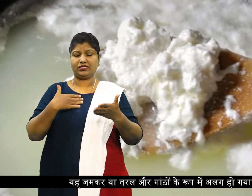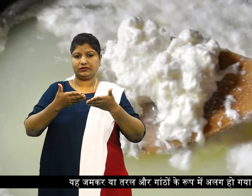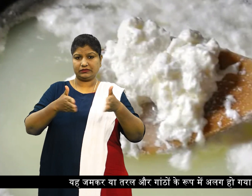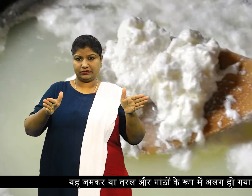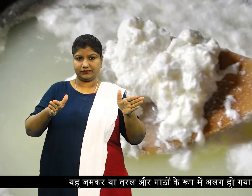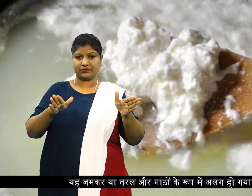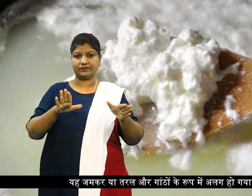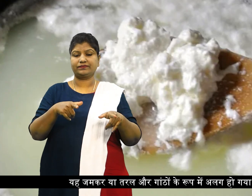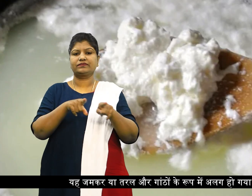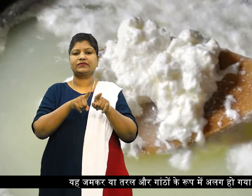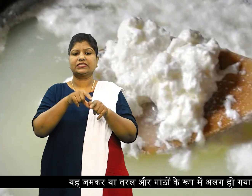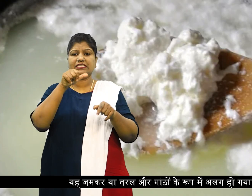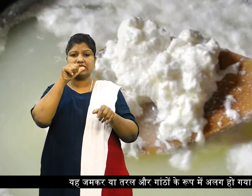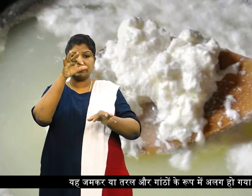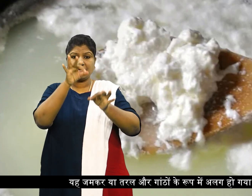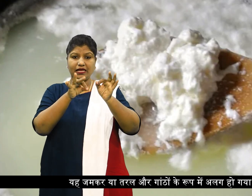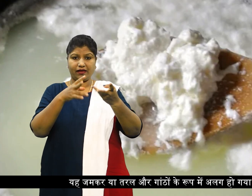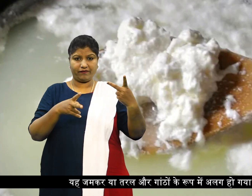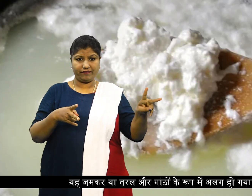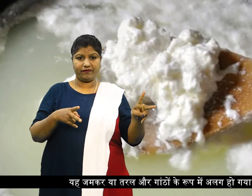गांठों के रूप में अलग हो गया था।